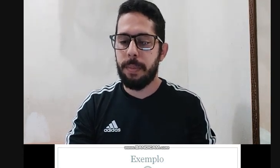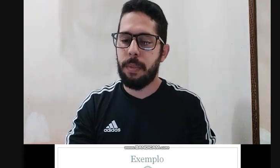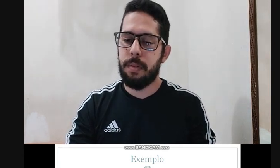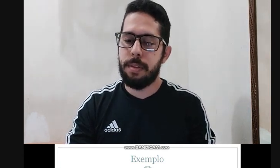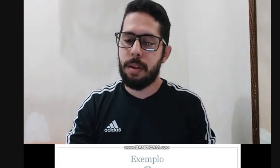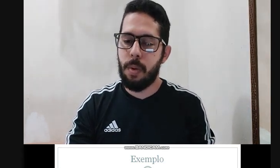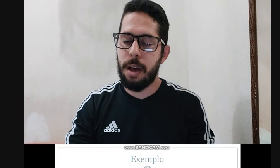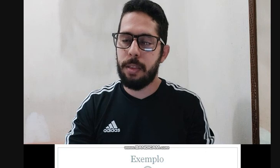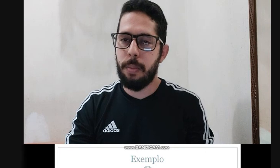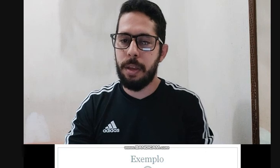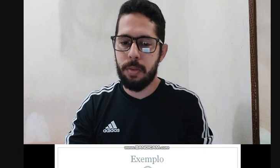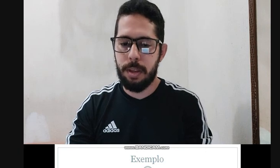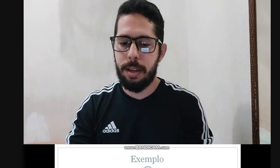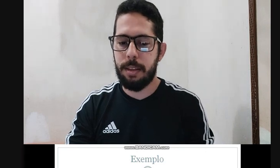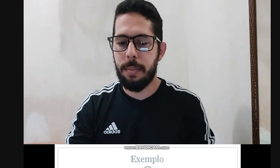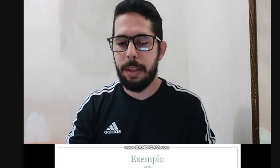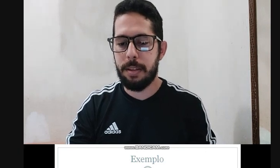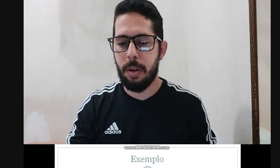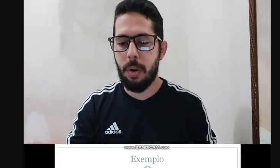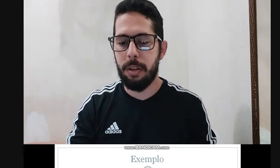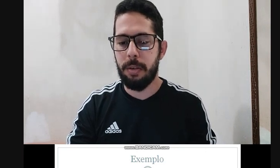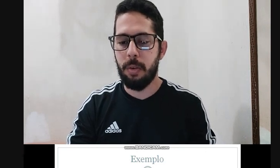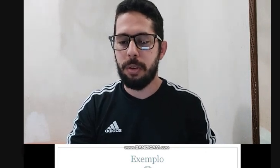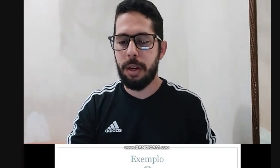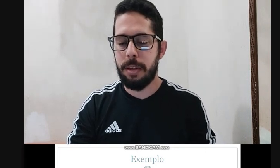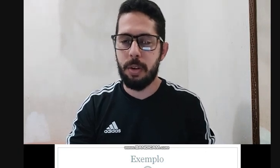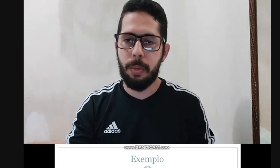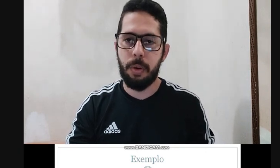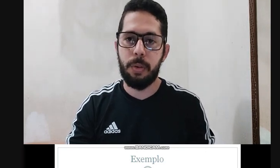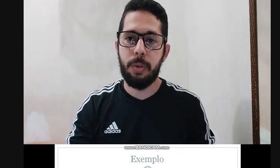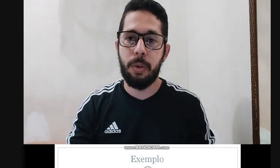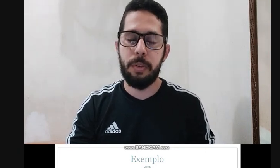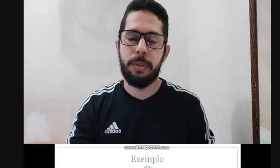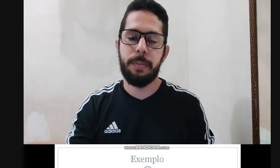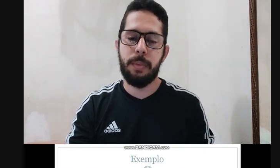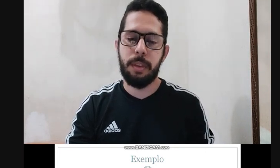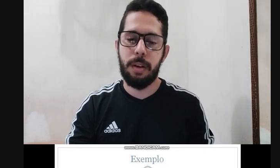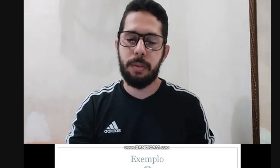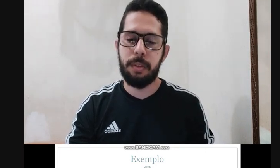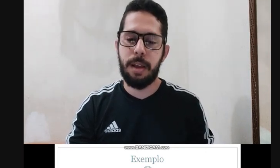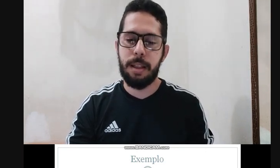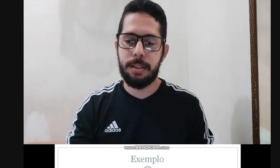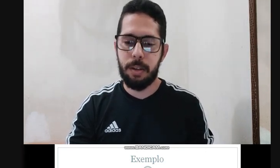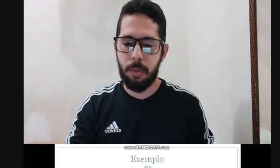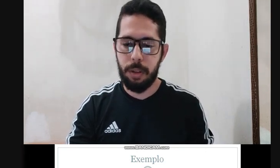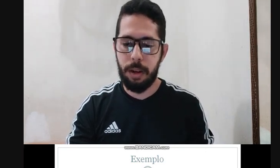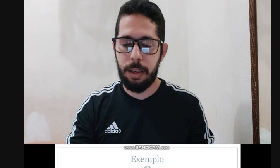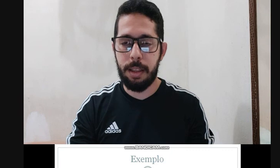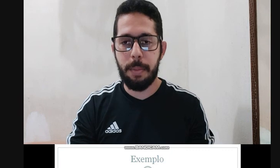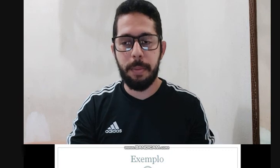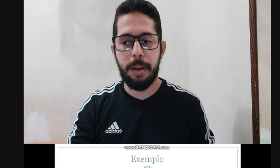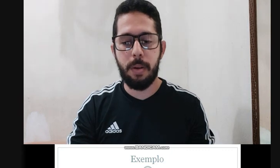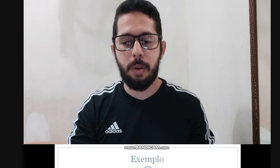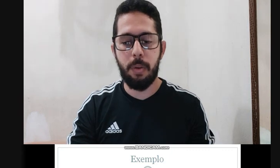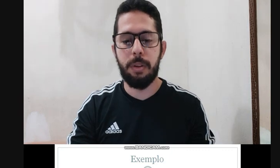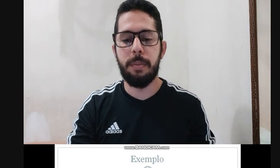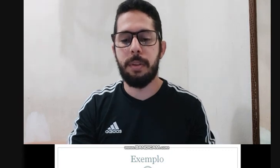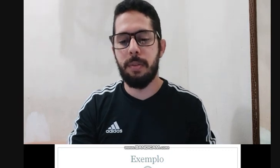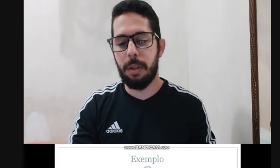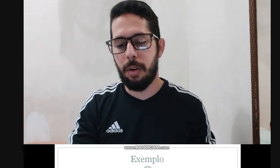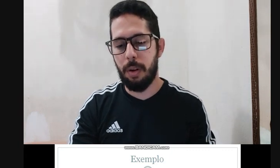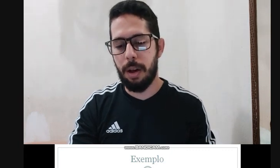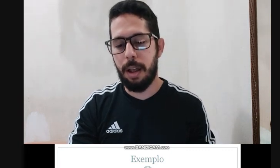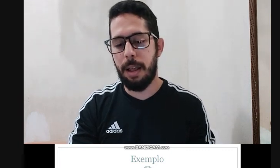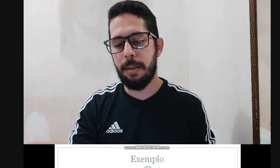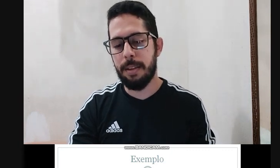coluna. Então, vai ser 4 menos 7, também nessa ordem. O 3 é homólogo do 9. Então, está na segunda linha e na primeira coluna. Então,